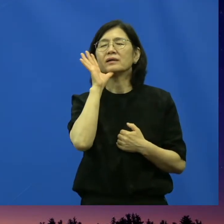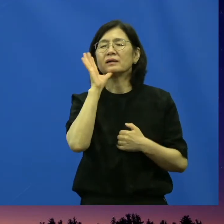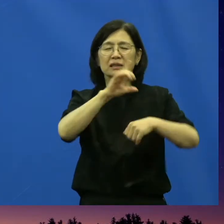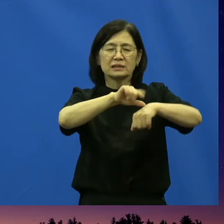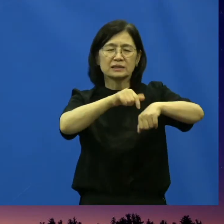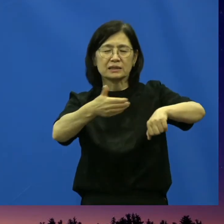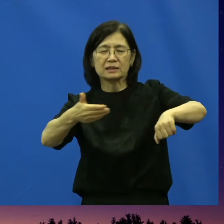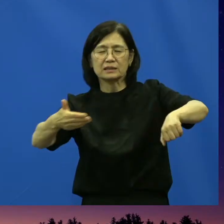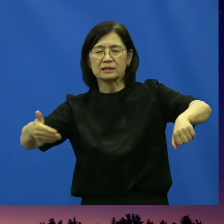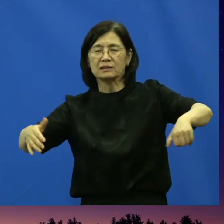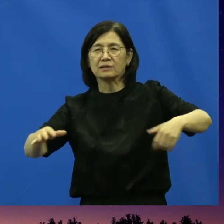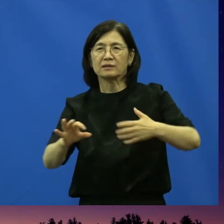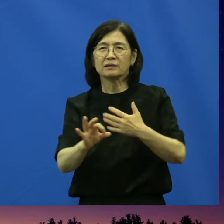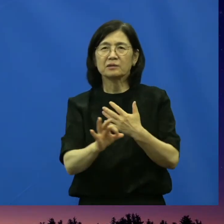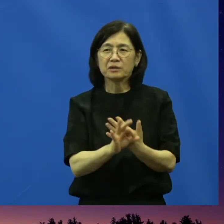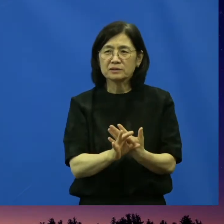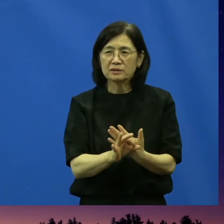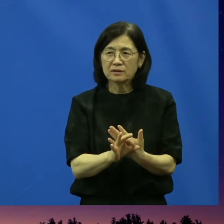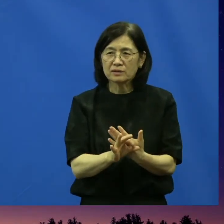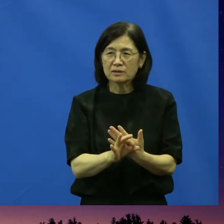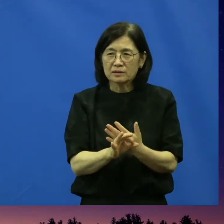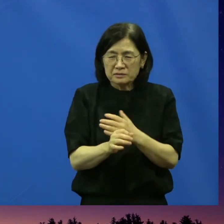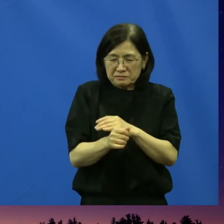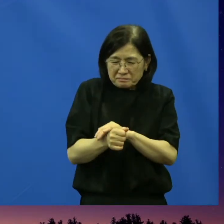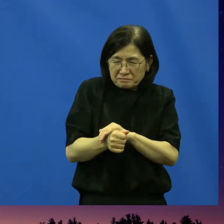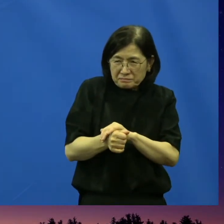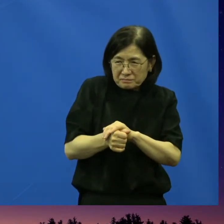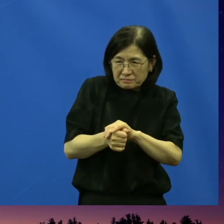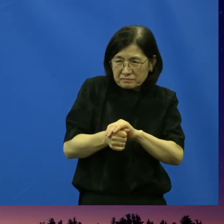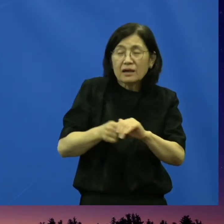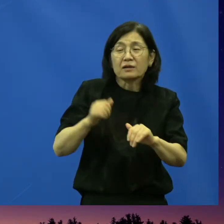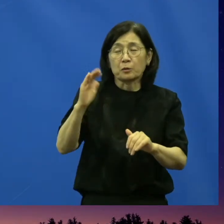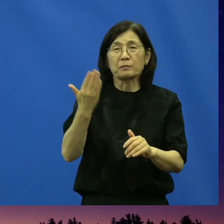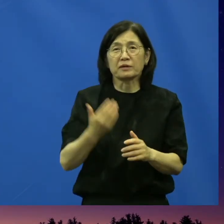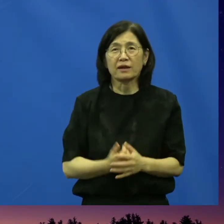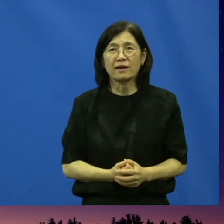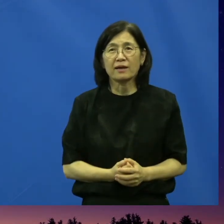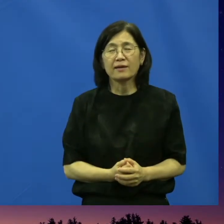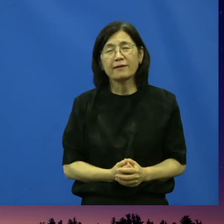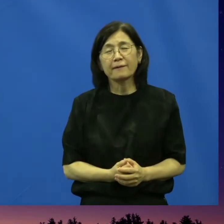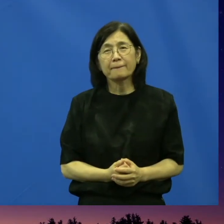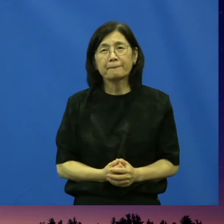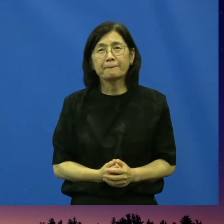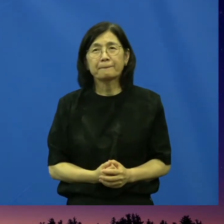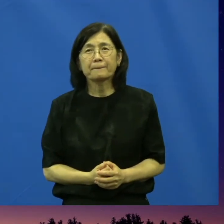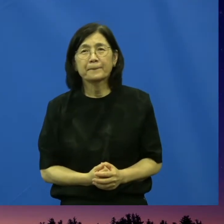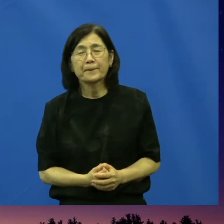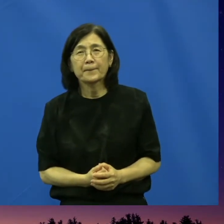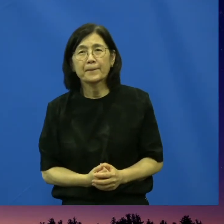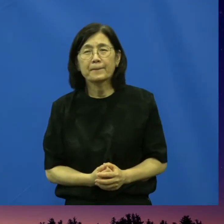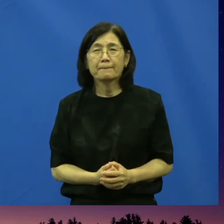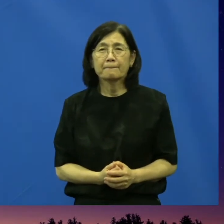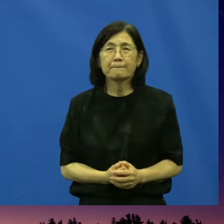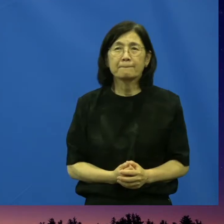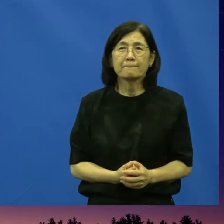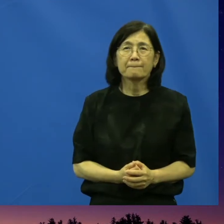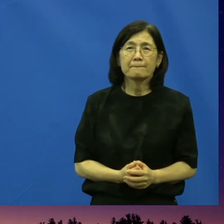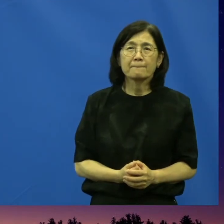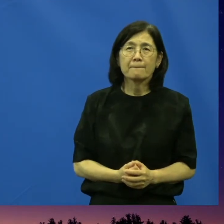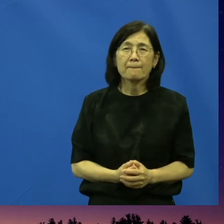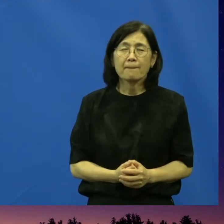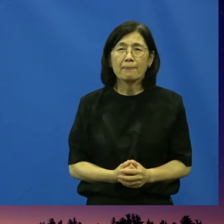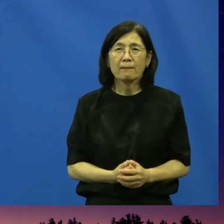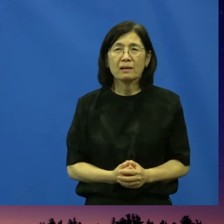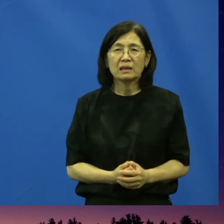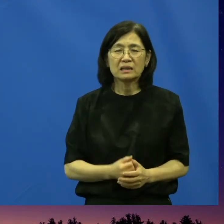내가 괜히 헛소리를 했구나. 여러분, 객기를 부리는 게 여러분 세월이 흐르면